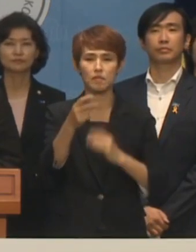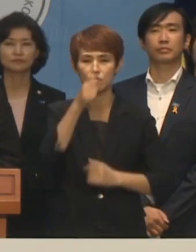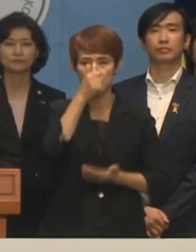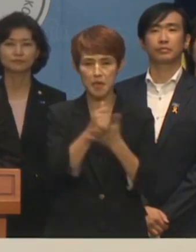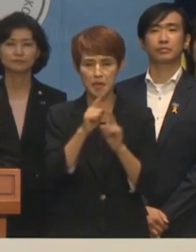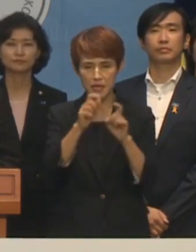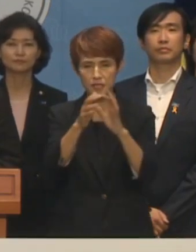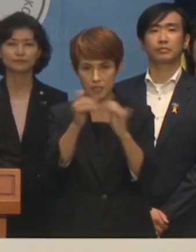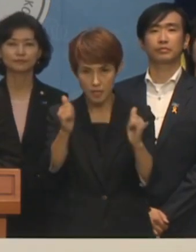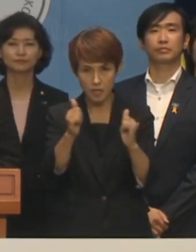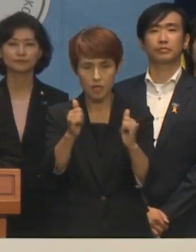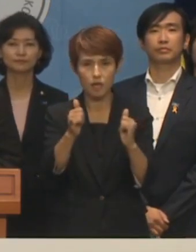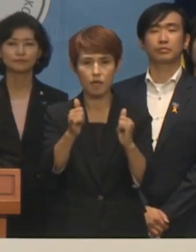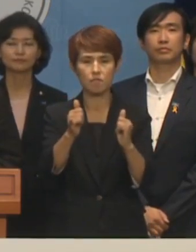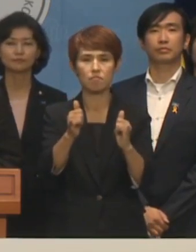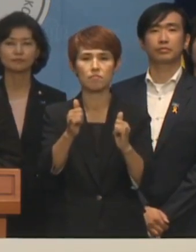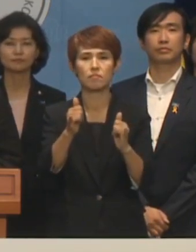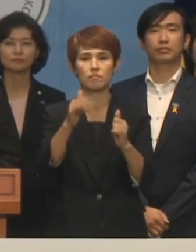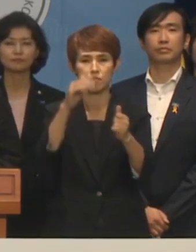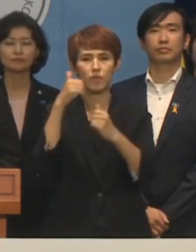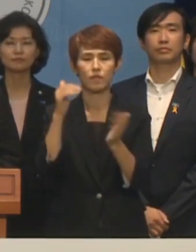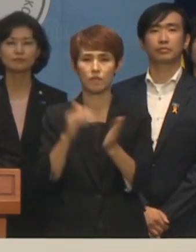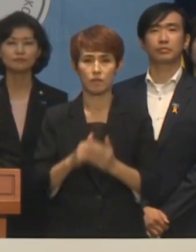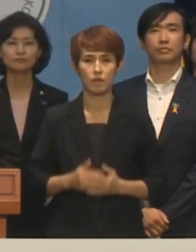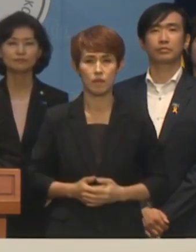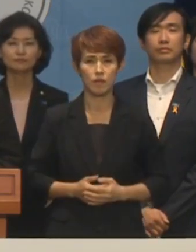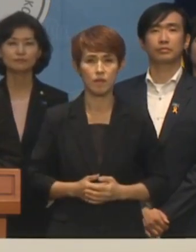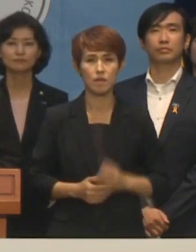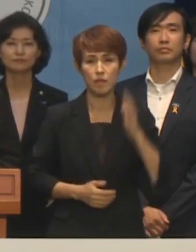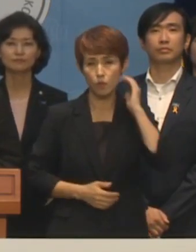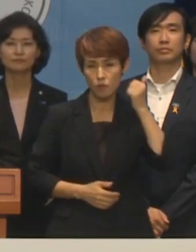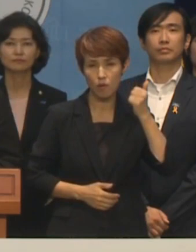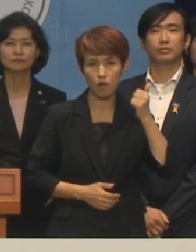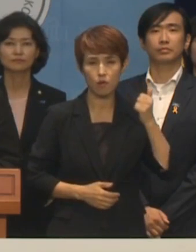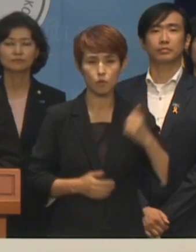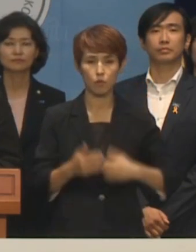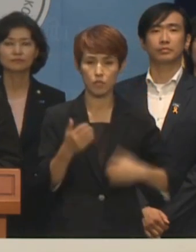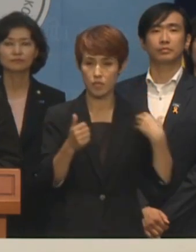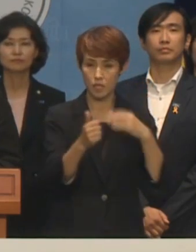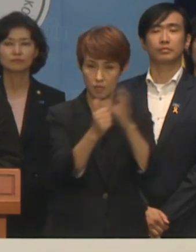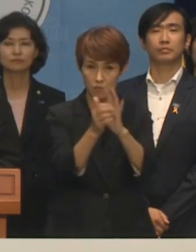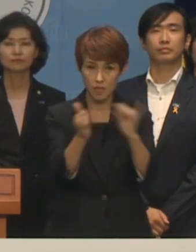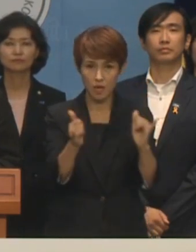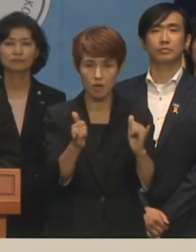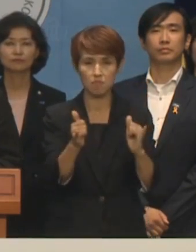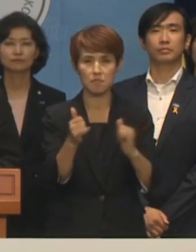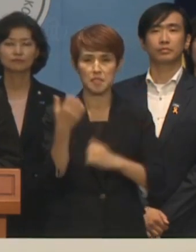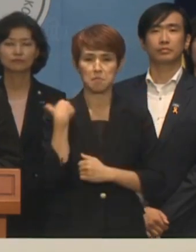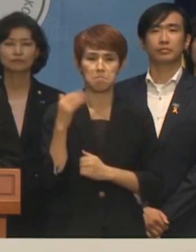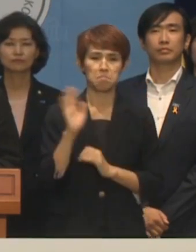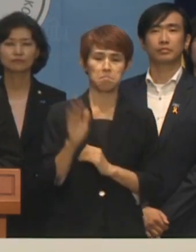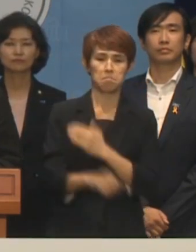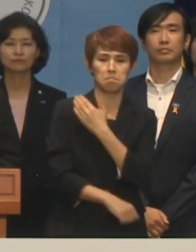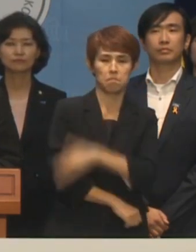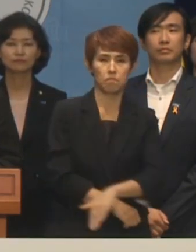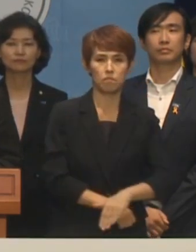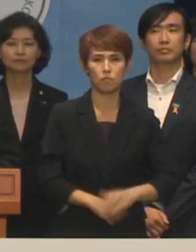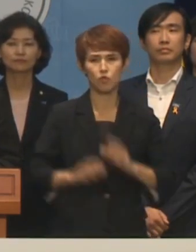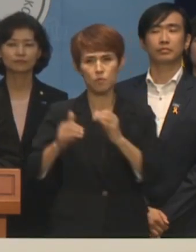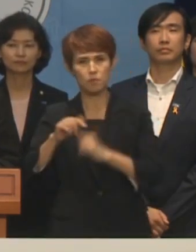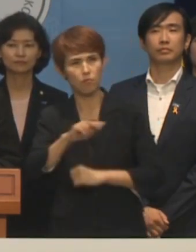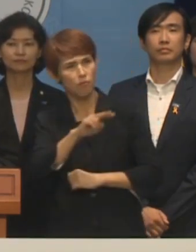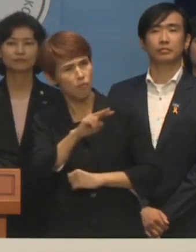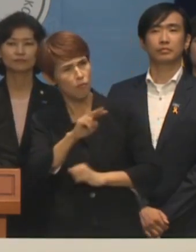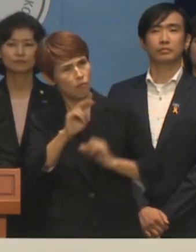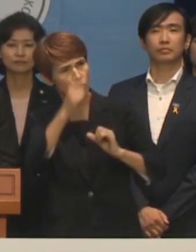정리해 재이첩했다. 지속적으로 대통령과 책임자들은 책임을 회피했고 국민은 국가를 의심하기